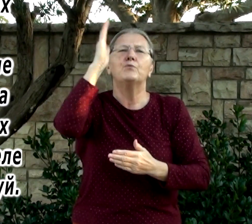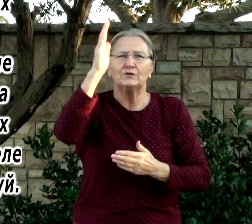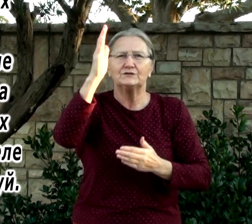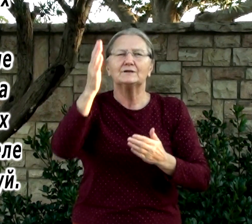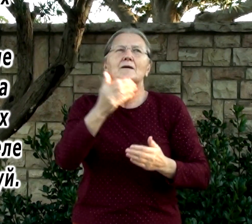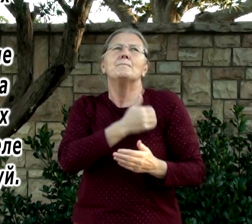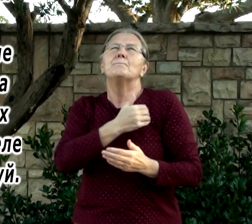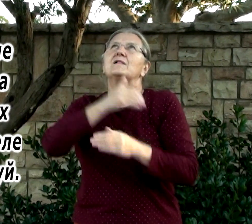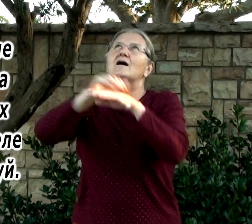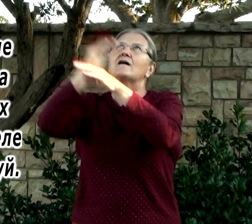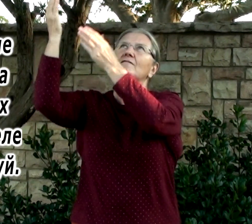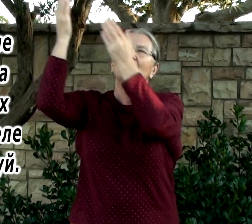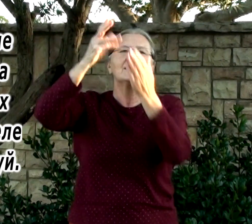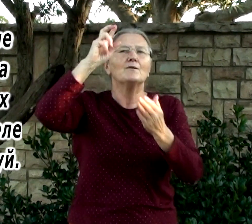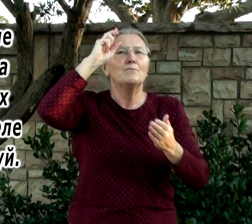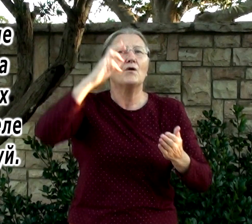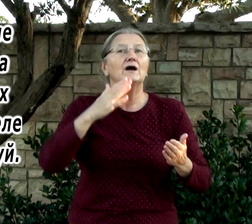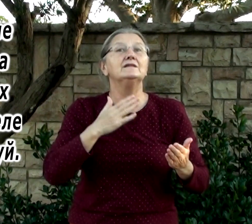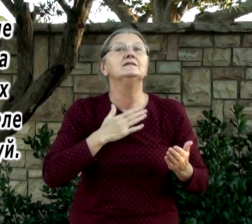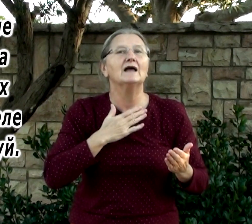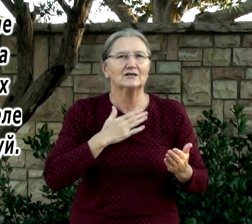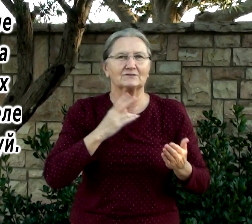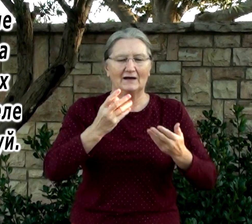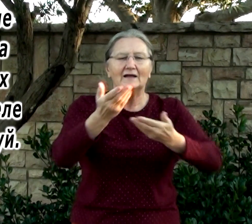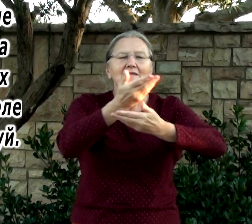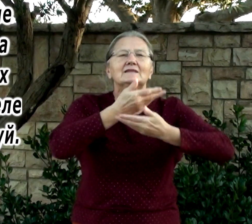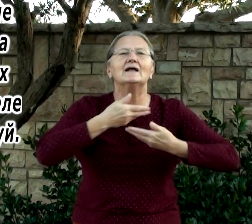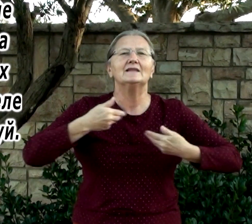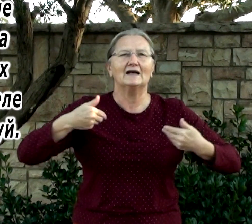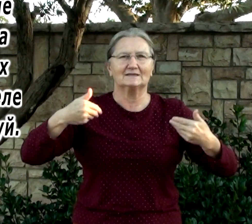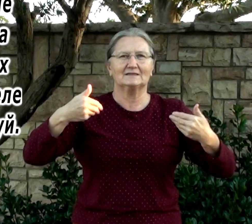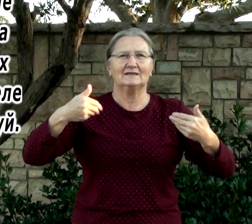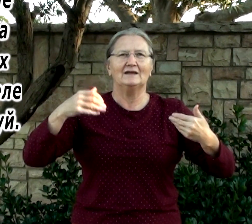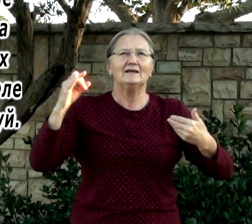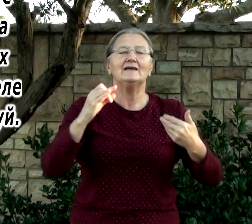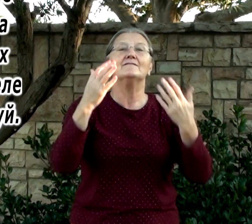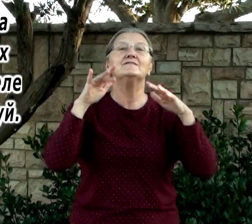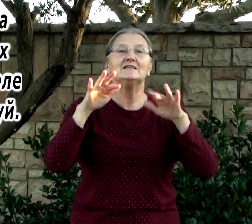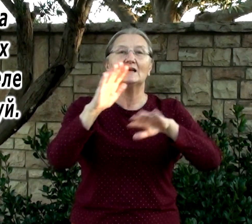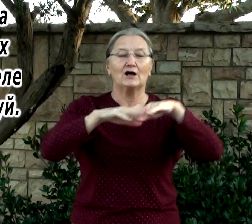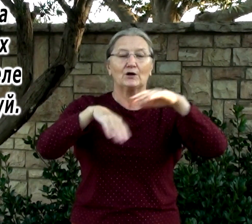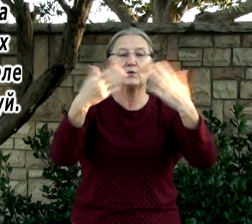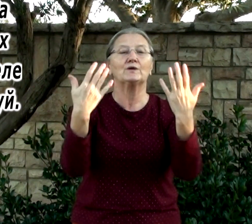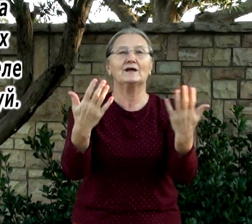благоволение Господа Бога нашего на нас. И в деле рук наших